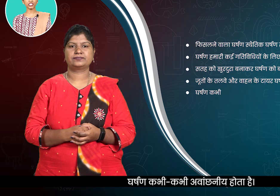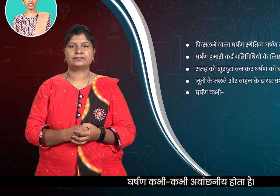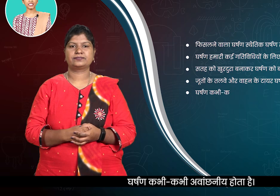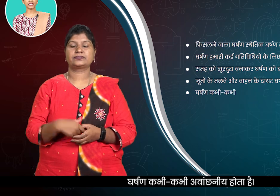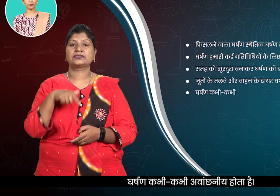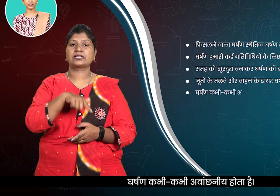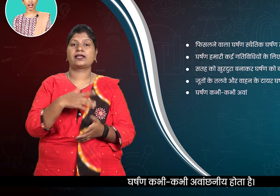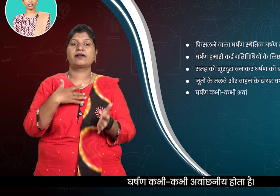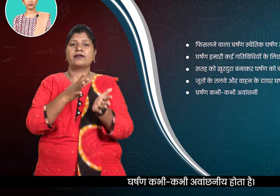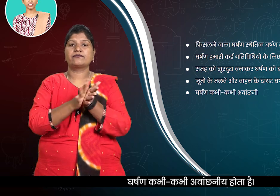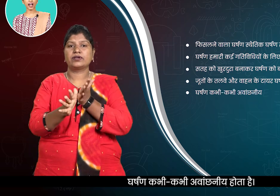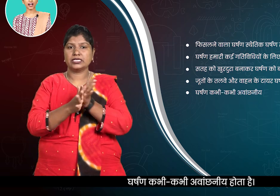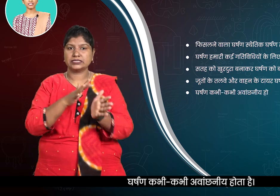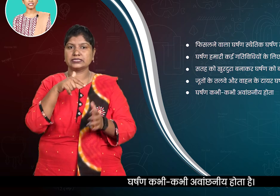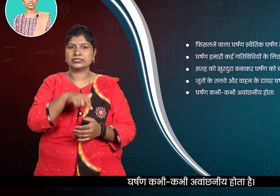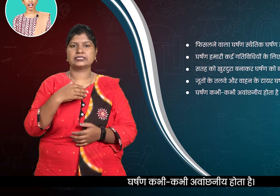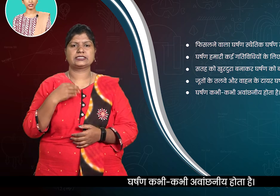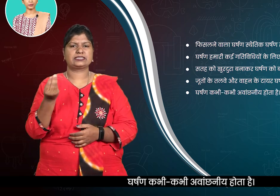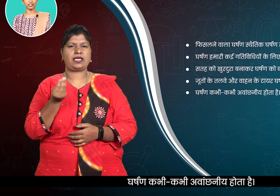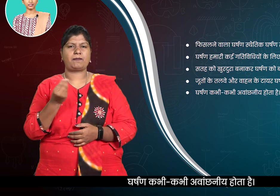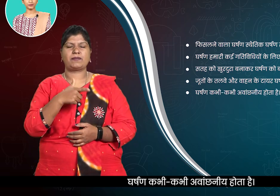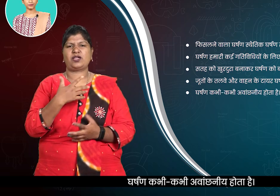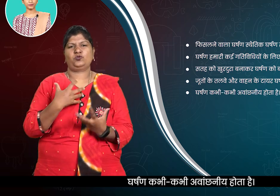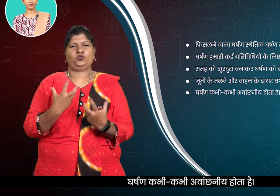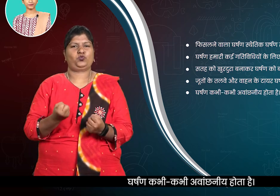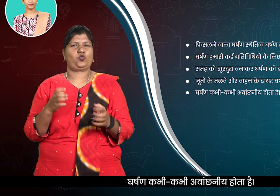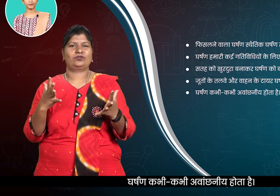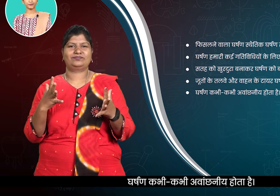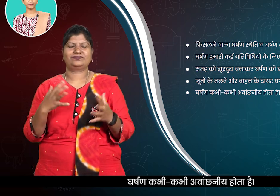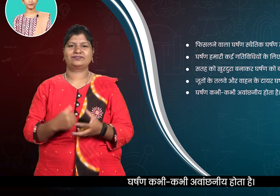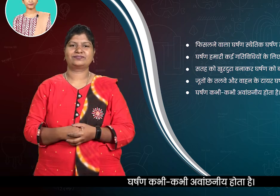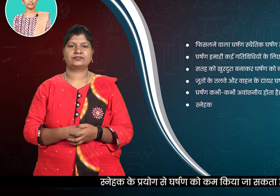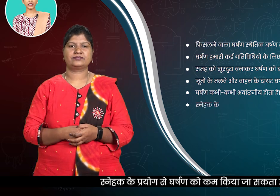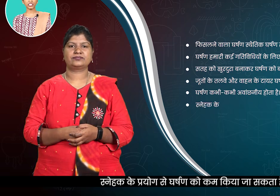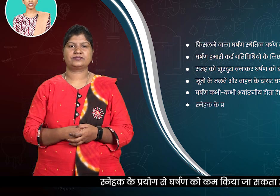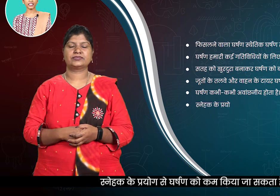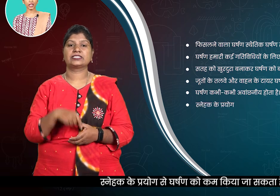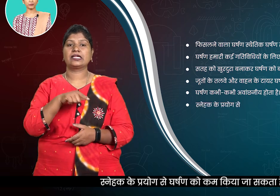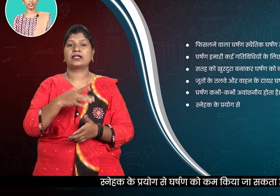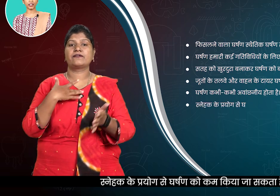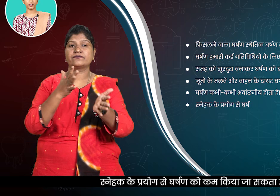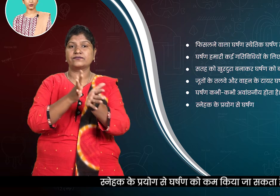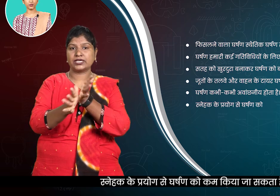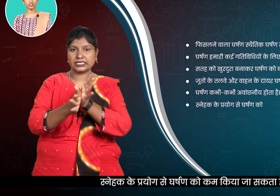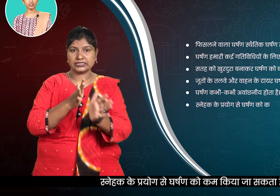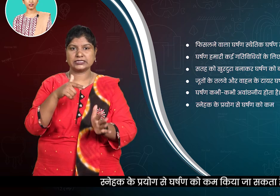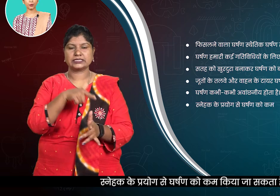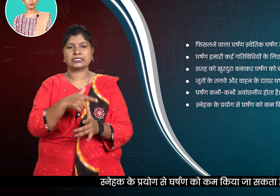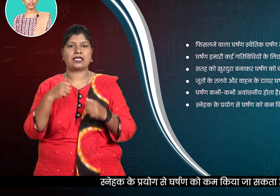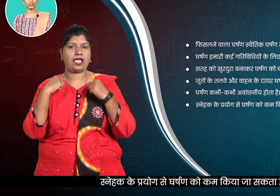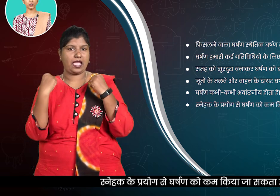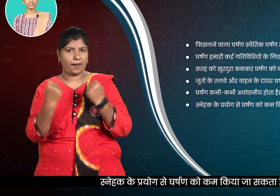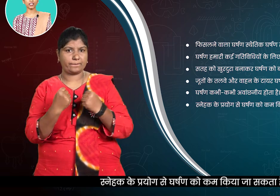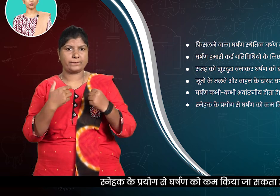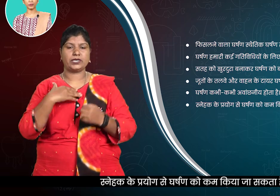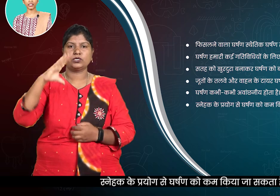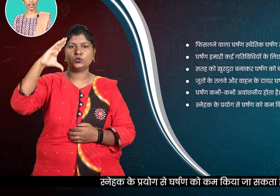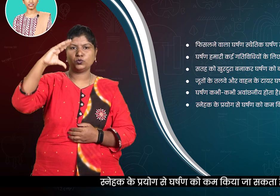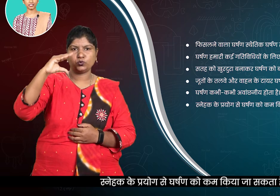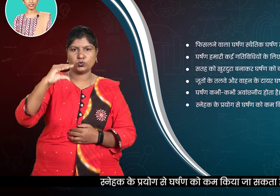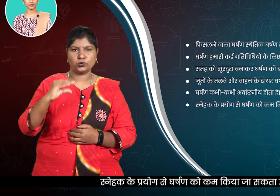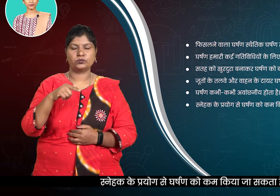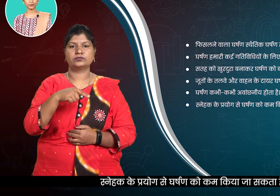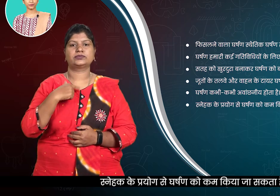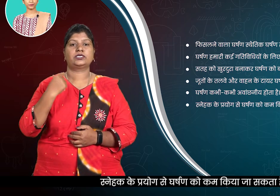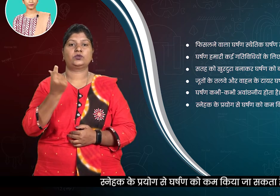घर्षन कभी-कभी अवांचनी होता है स्नेह के प्रयोग से घर्षन को कम किया